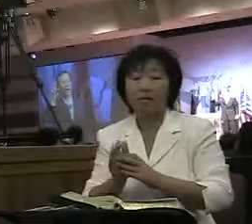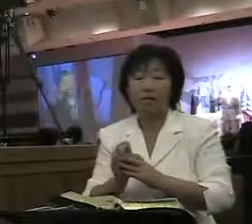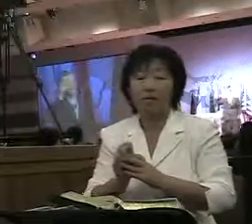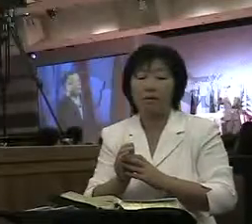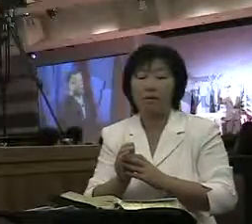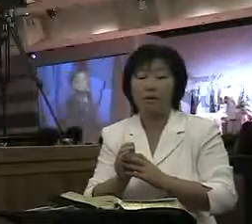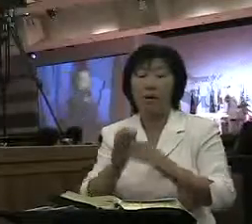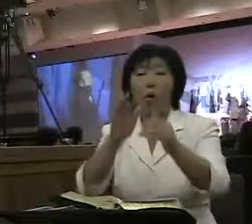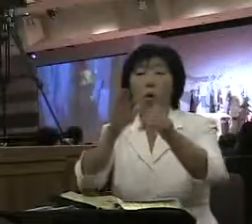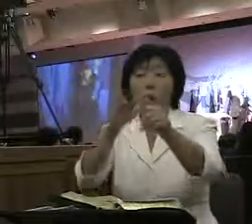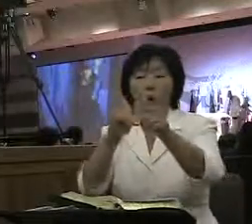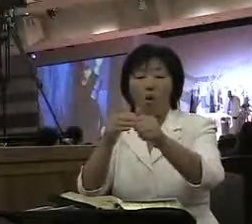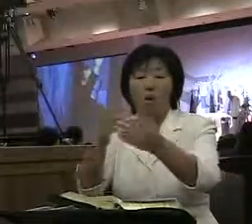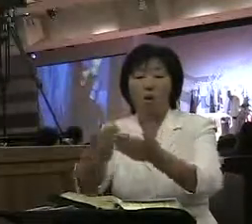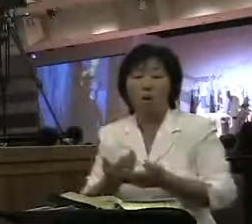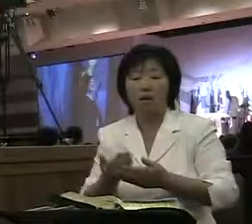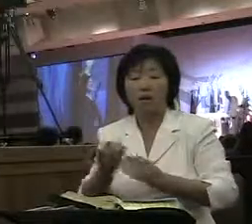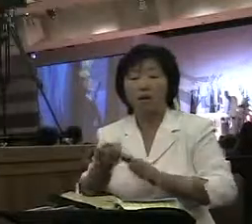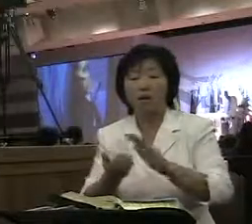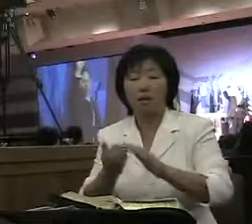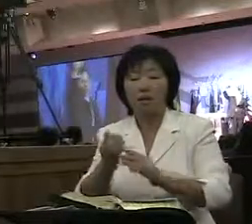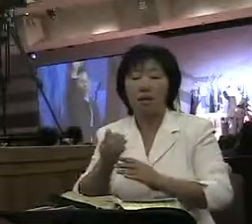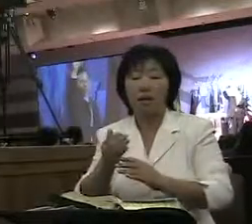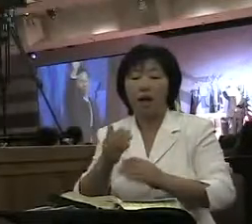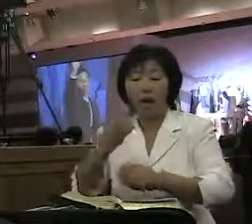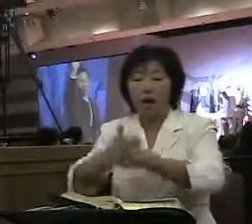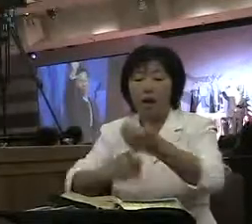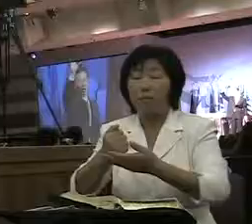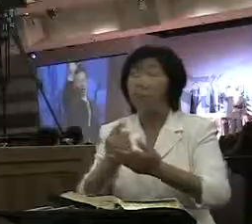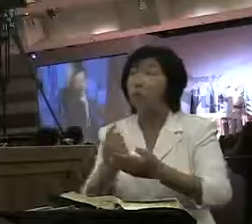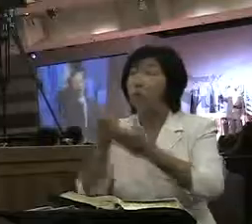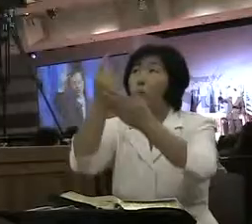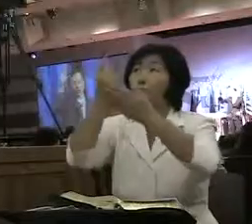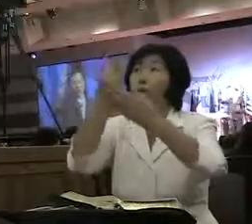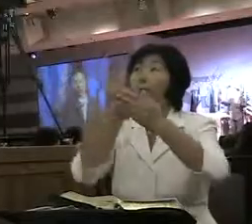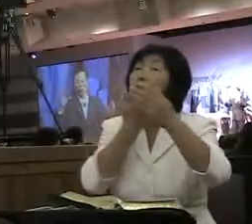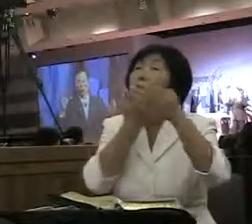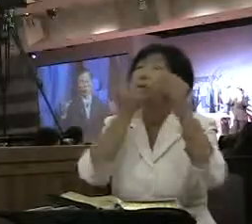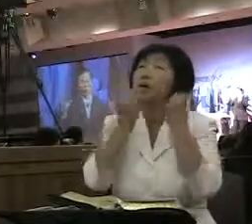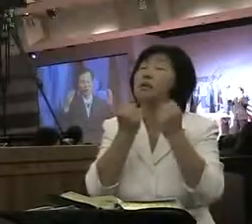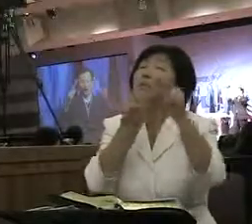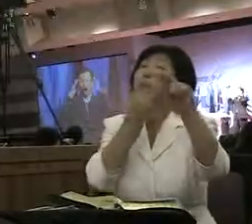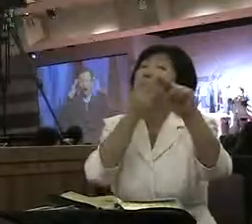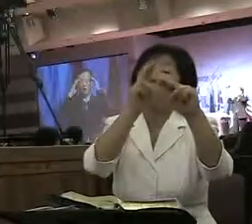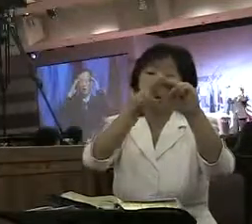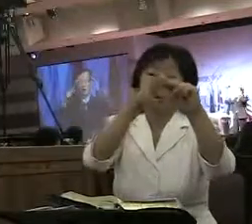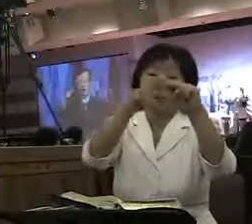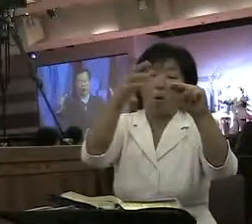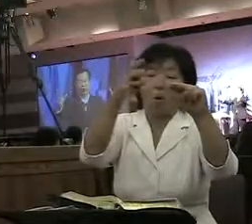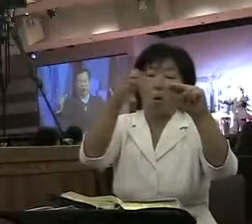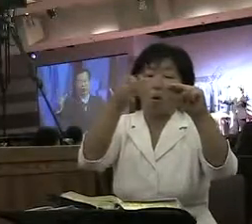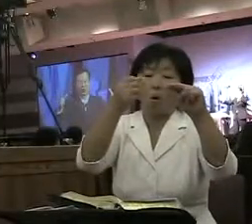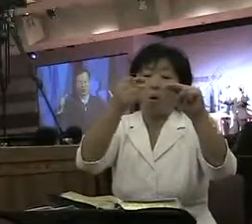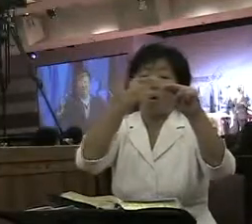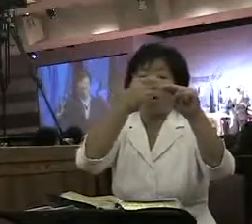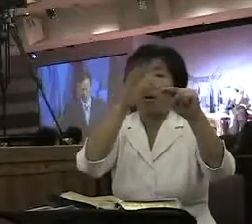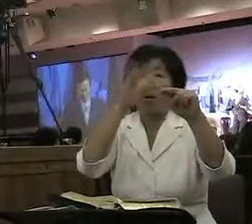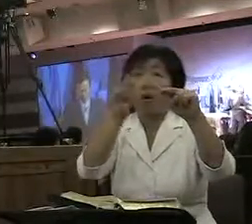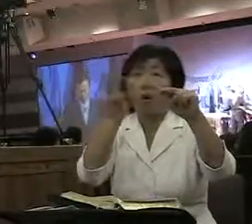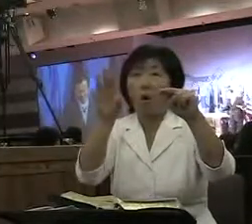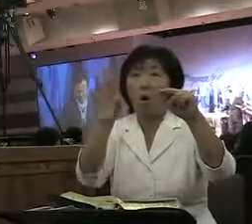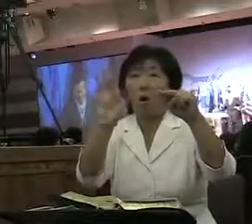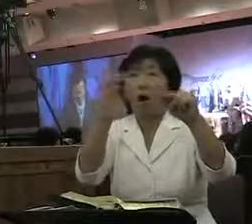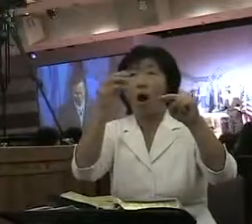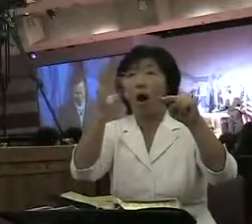것은 하나님의 높이 계신 보좌입니다. 성령님께서 오늘 저와 여러분들의 영안을 뜨게 해주시어서